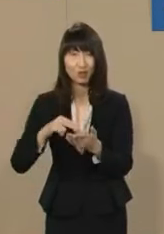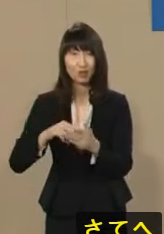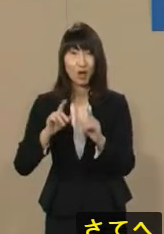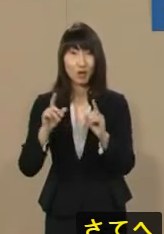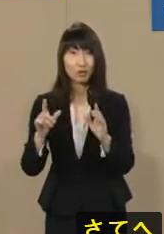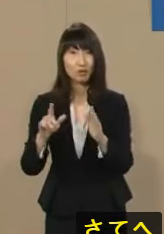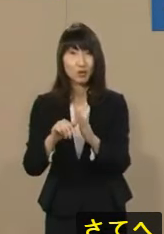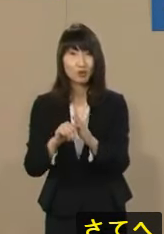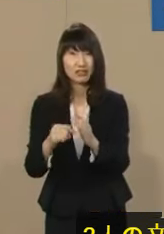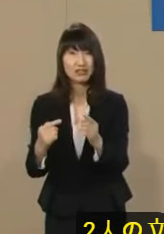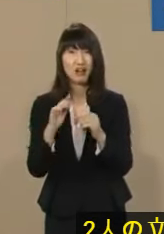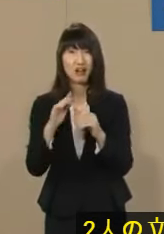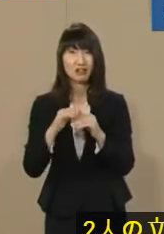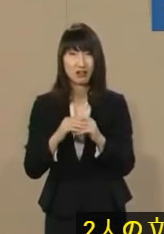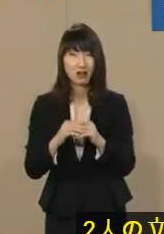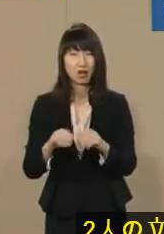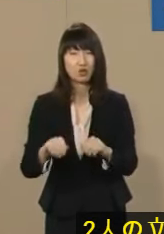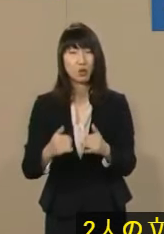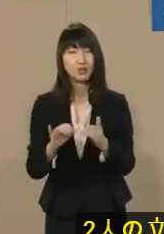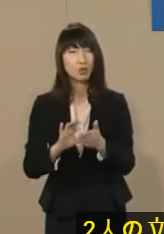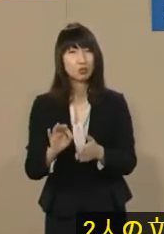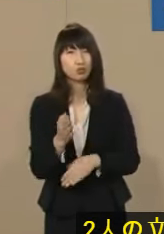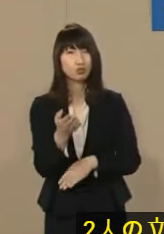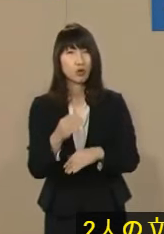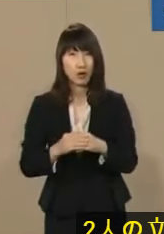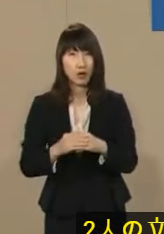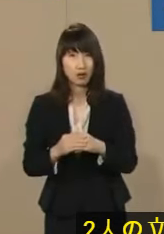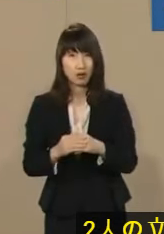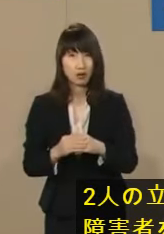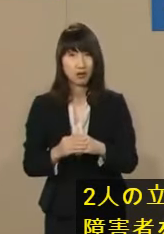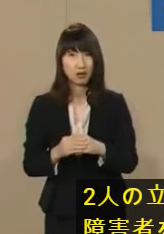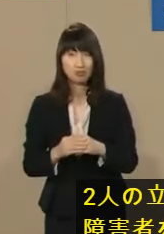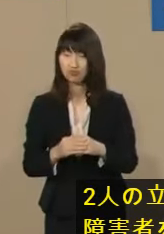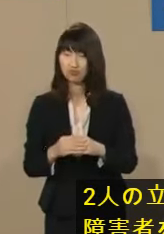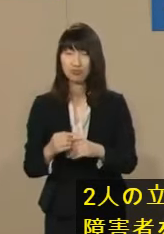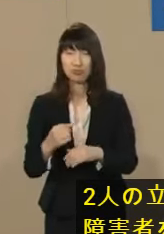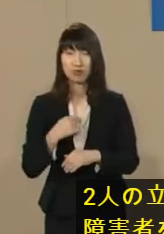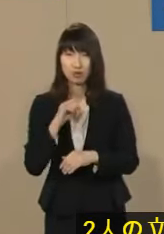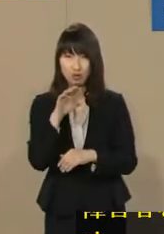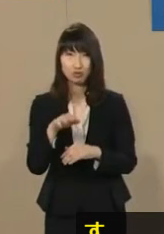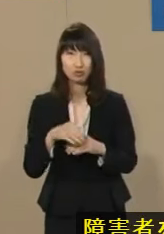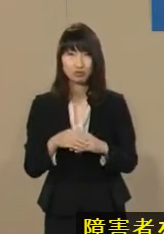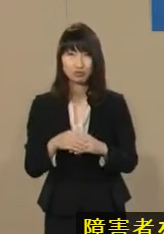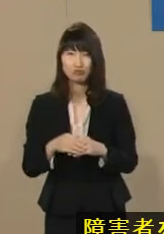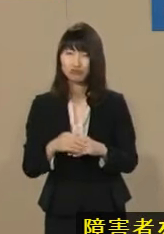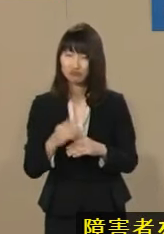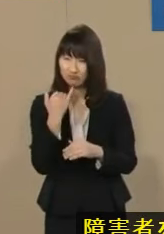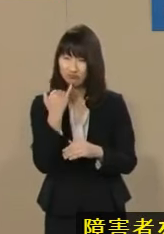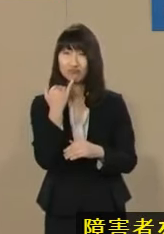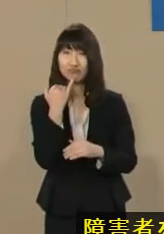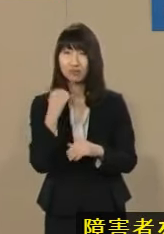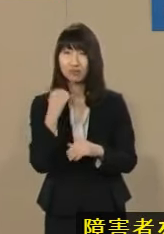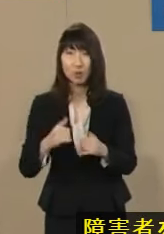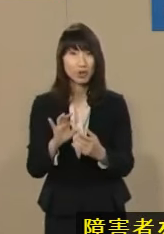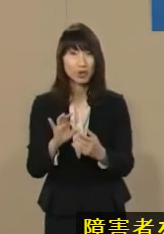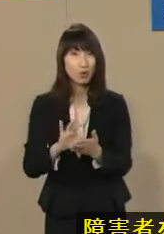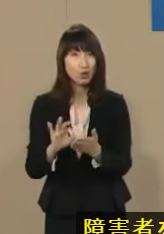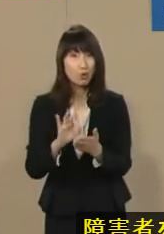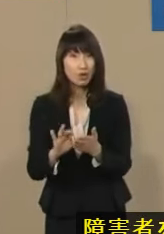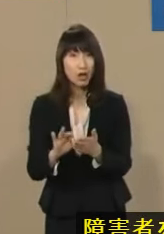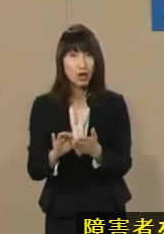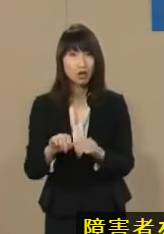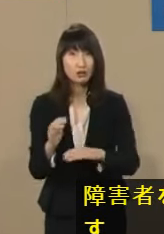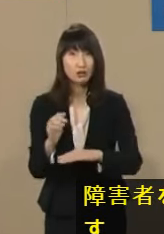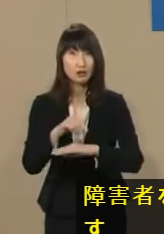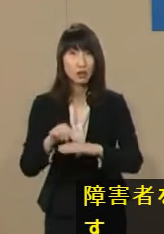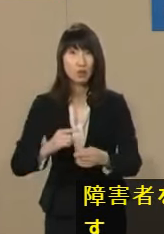な声が届きました。障害者を利用するつもりか。この言葉に対して私は言います。上等です。障害者を利用して障